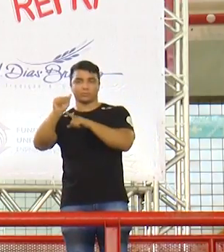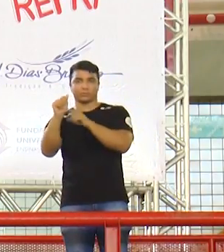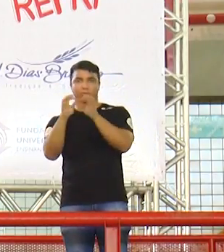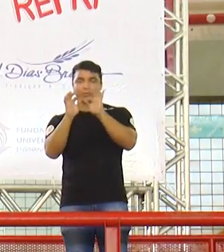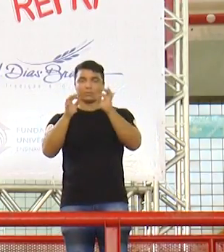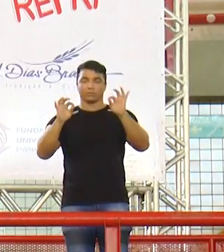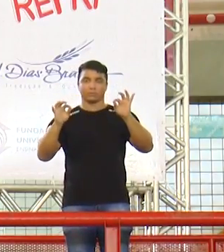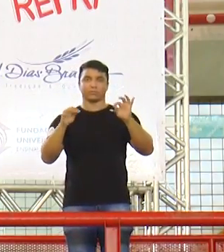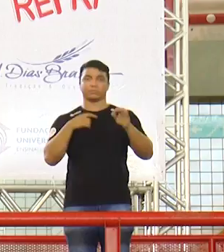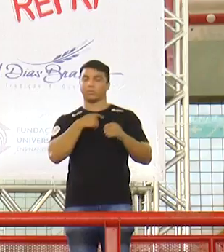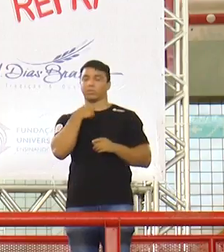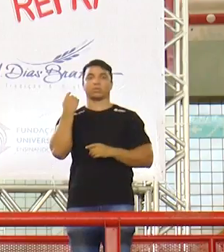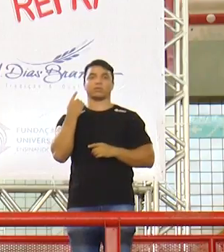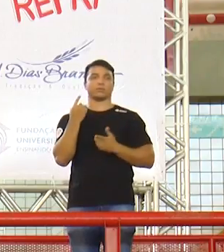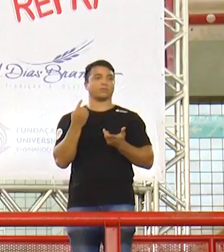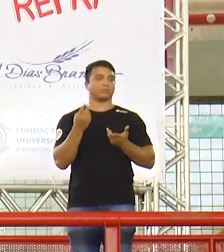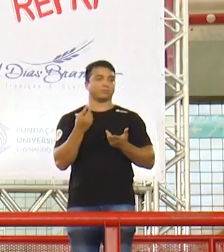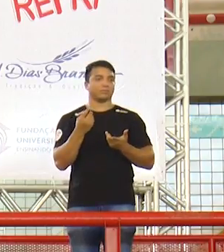otorrinolaringo. Morreu.